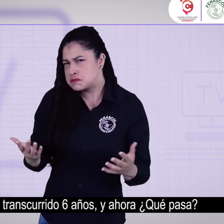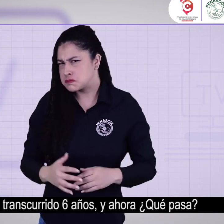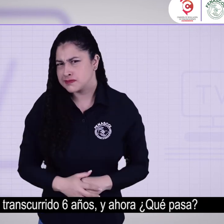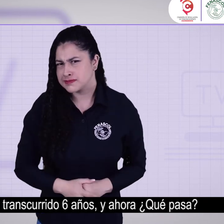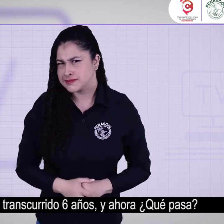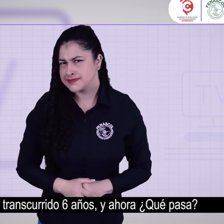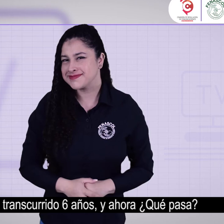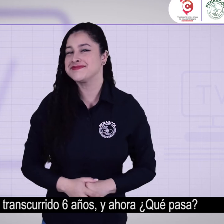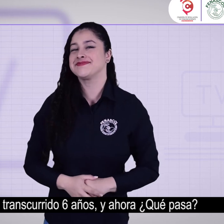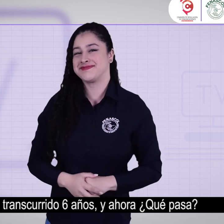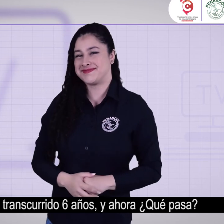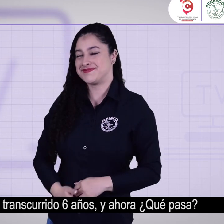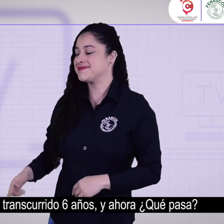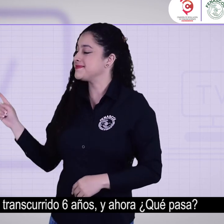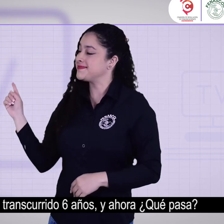años. ¿Y ahora qué pasa?